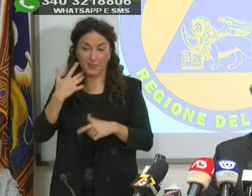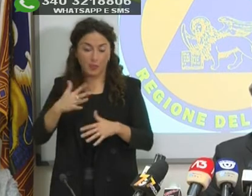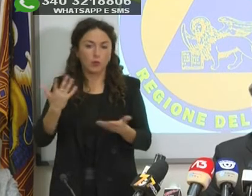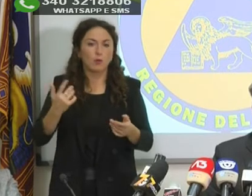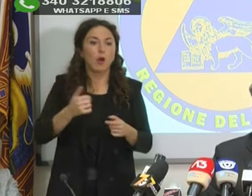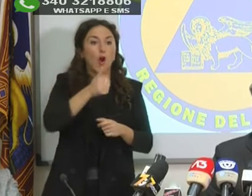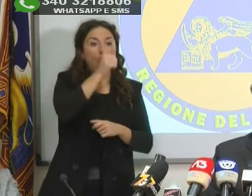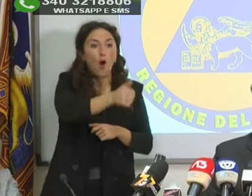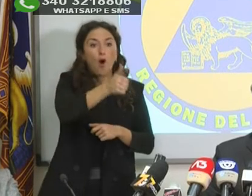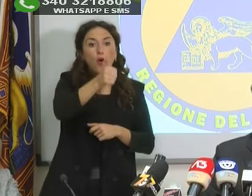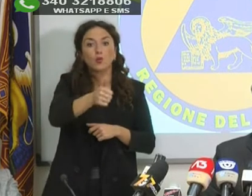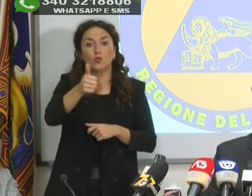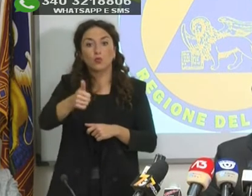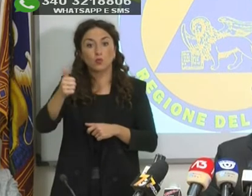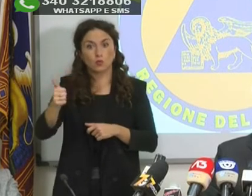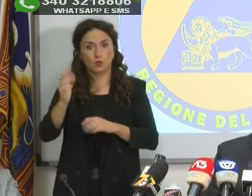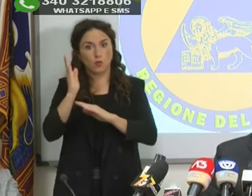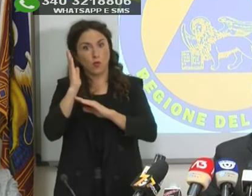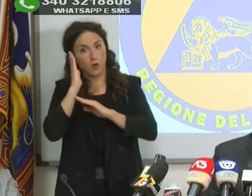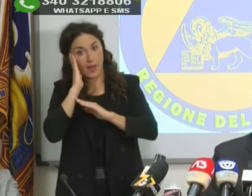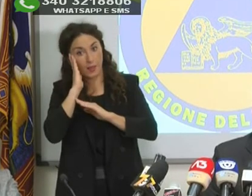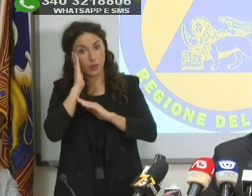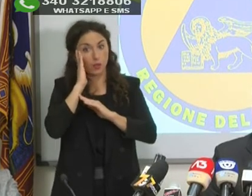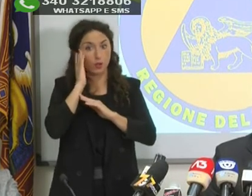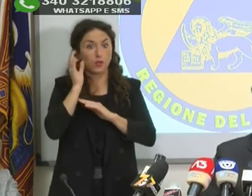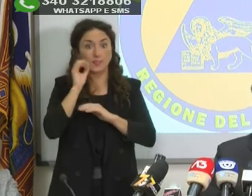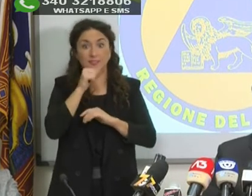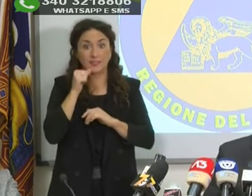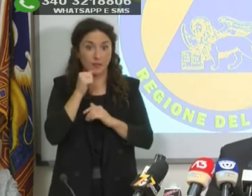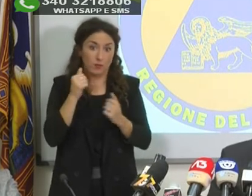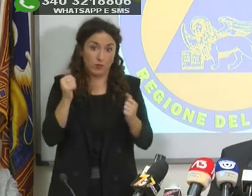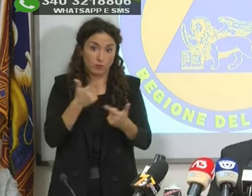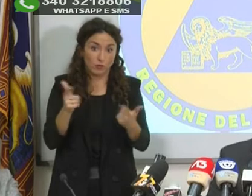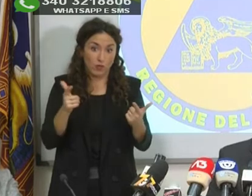posto letto per ognuno che dovesse averne bisogno. Quindi questo è un po' il quadro attuale.